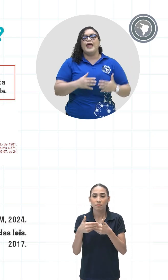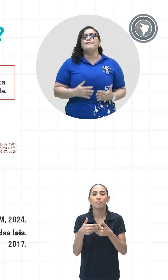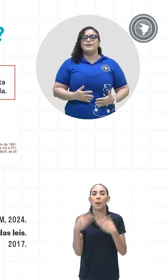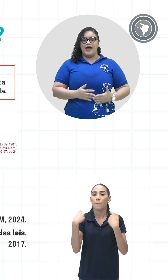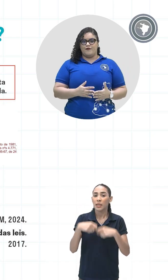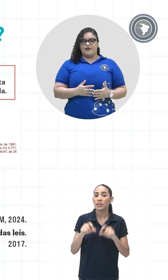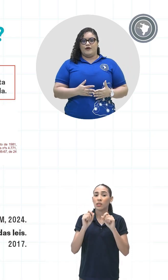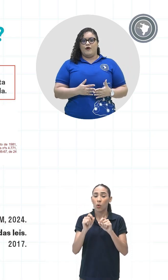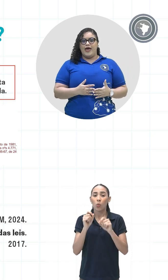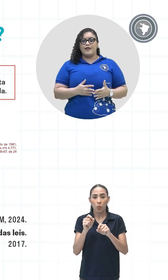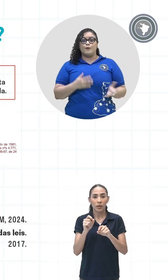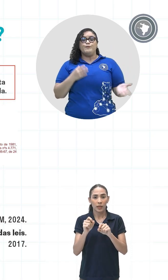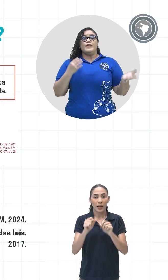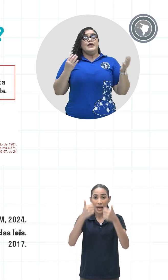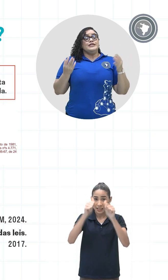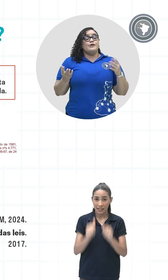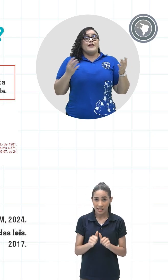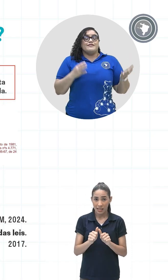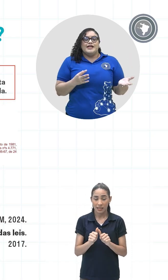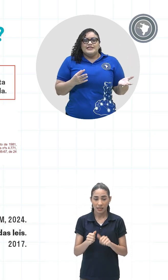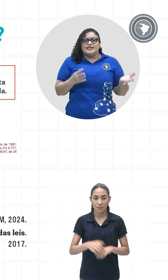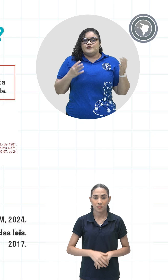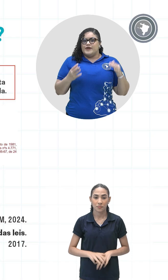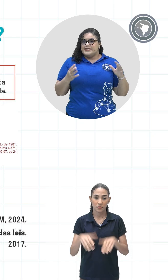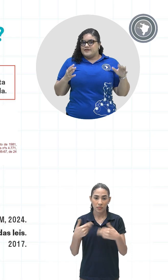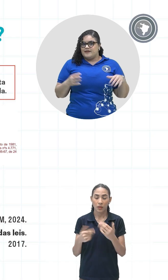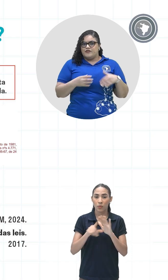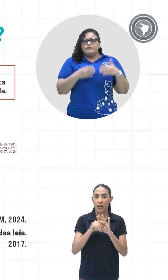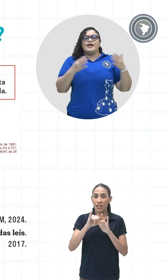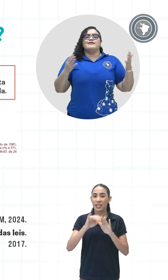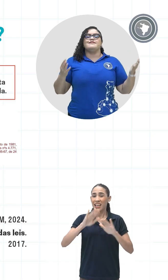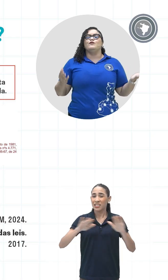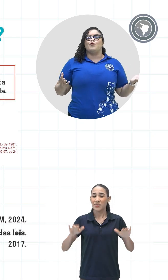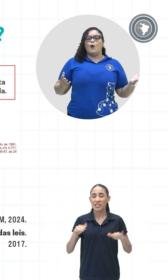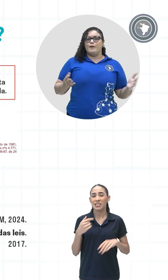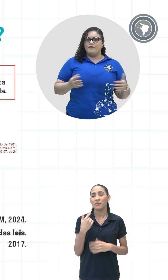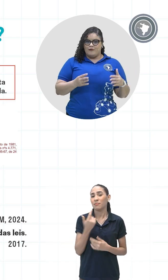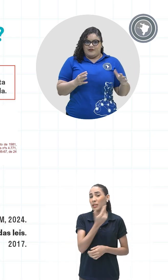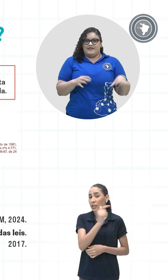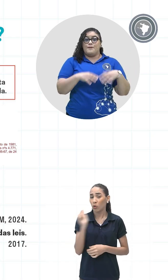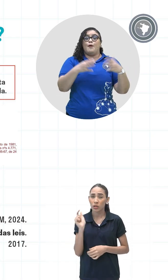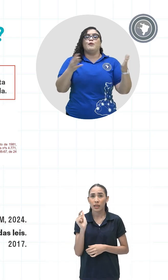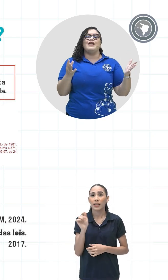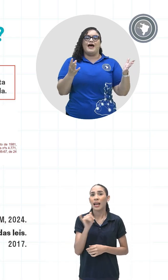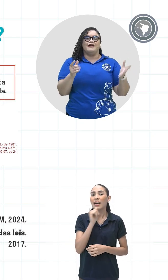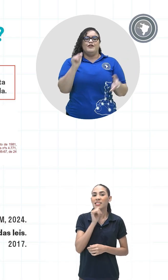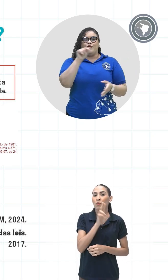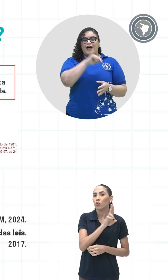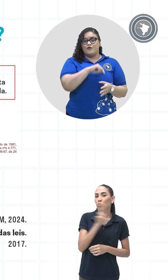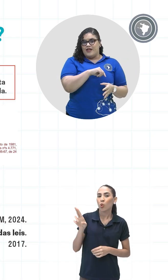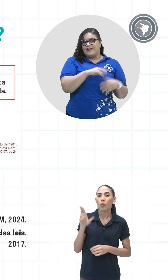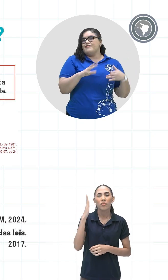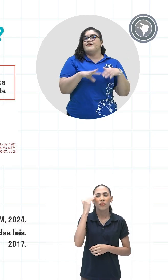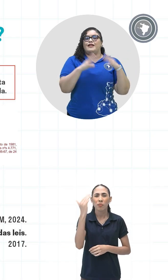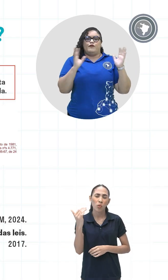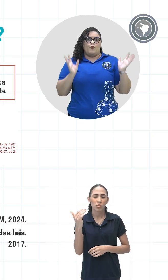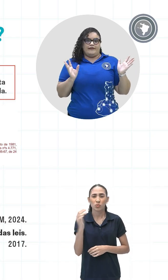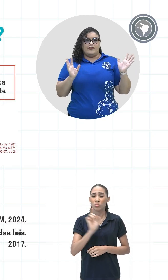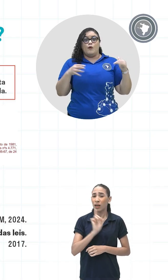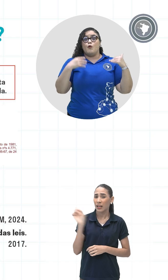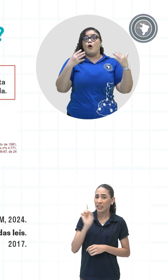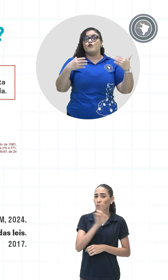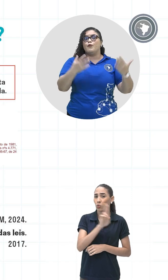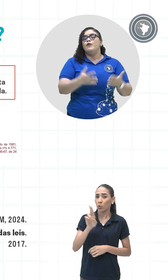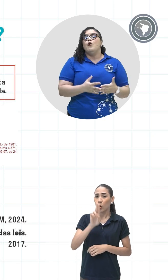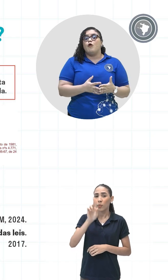colocados em prática, correto? Então, as leis, às vezes, elas não têm assim um nome, vamos dizer assim, popular. No caso dessa, ela ficou